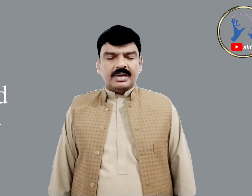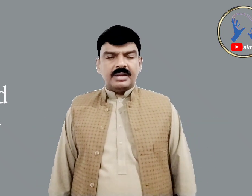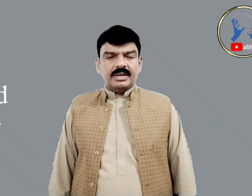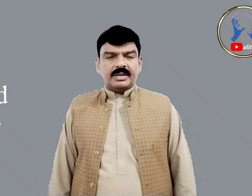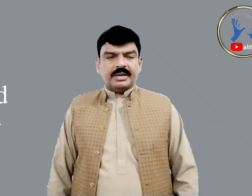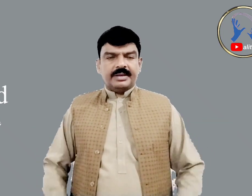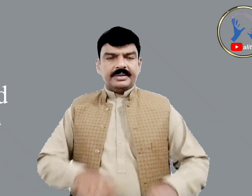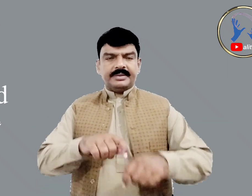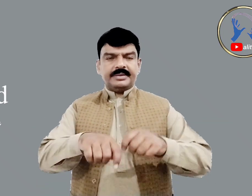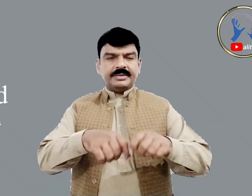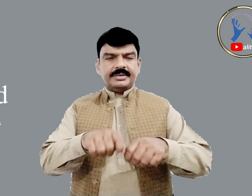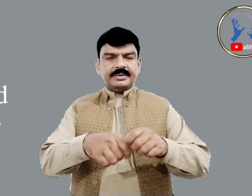अनटाइड